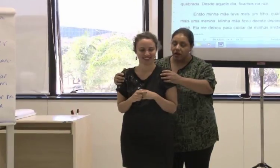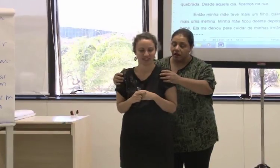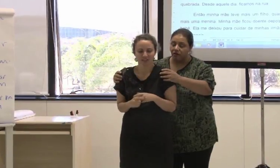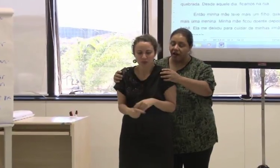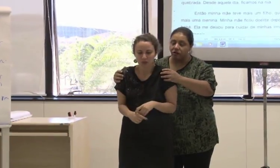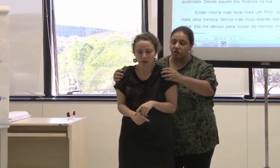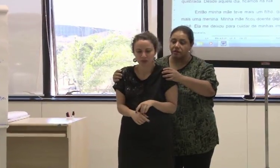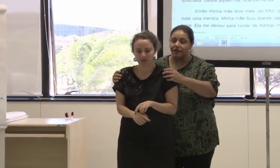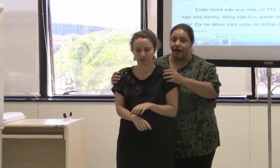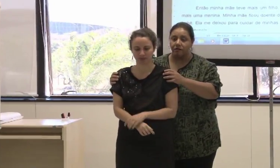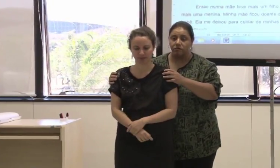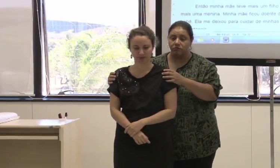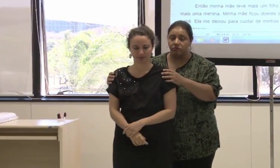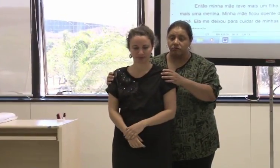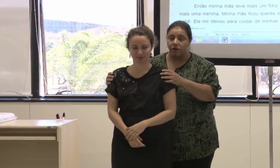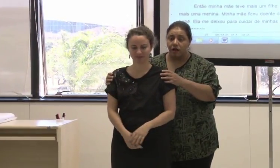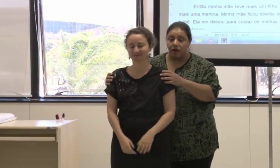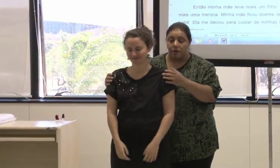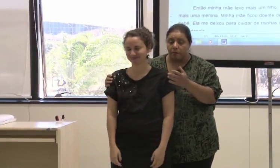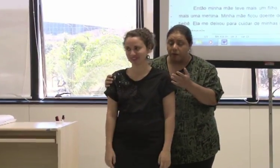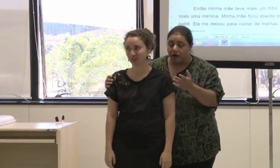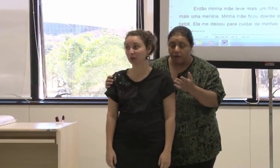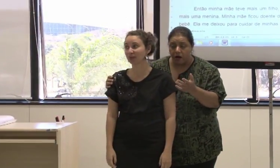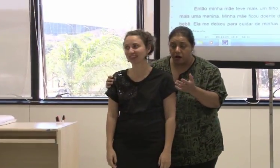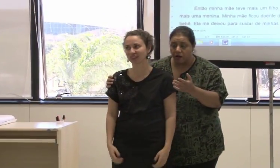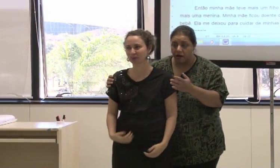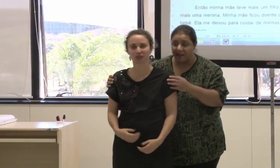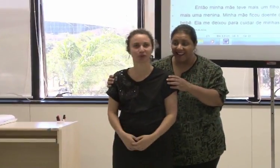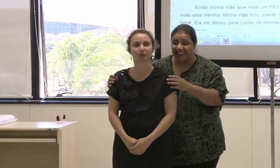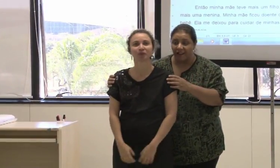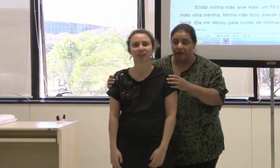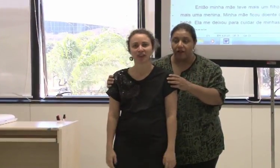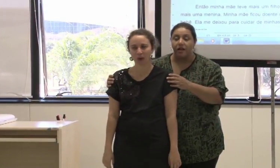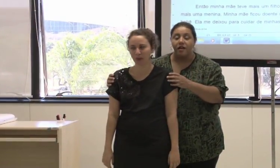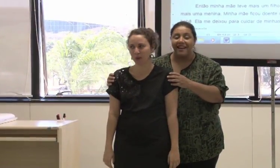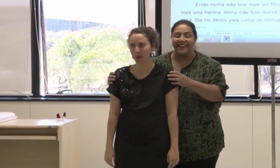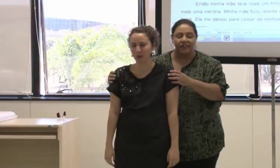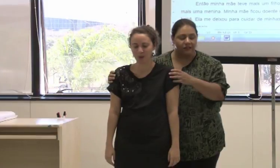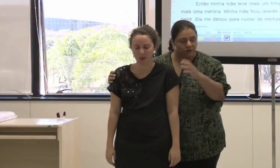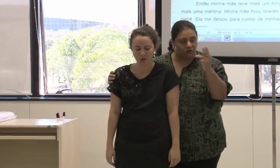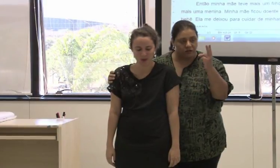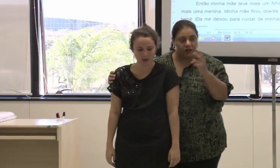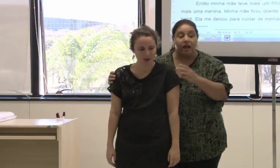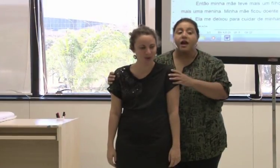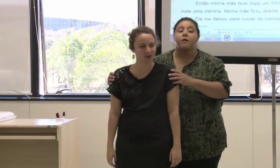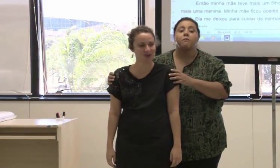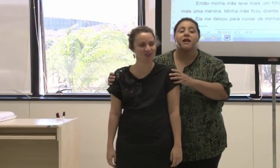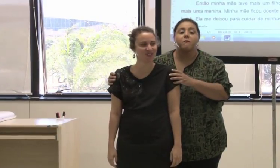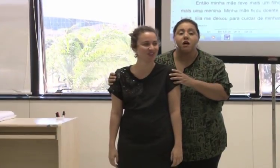e vai utilizar. Minha mãe... É. 2. Minha